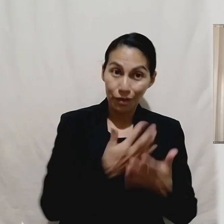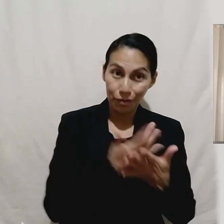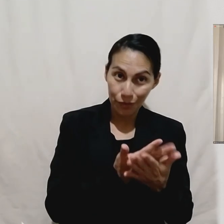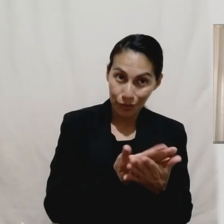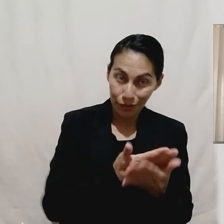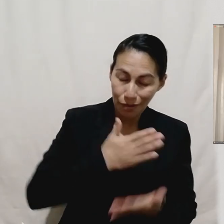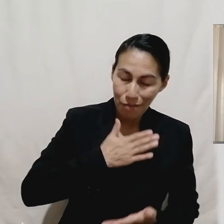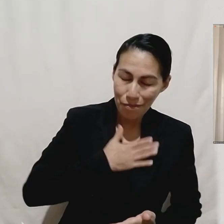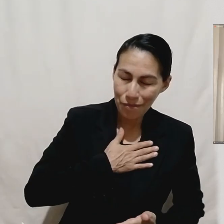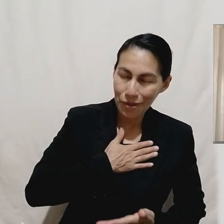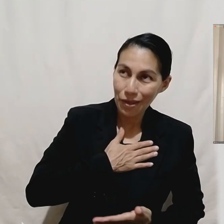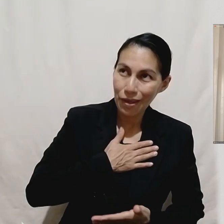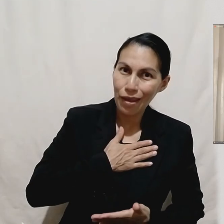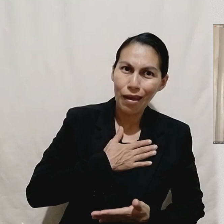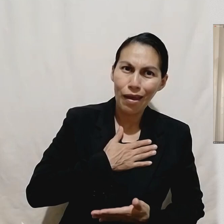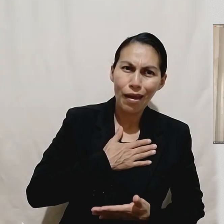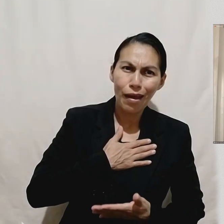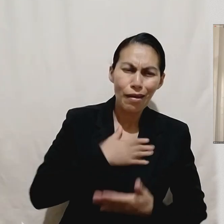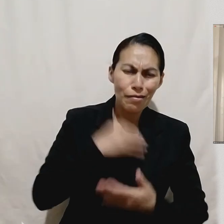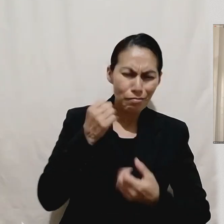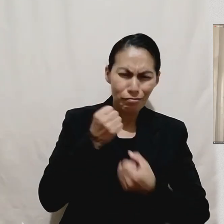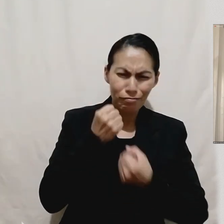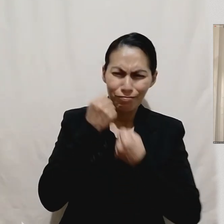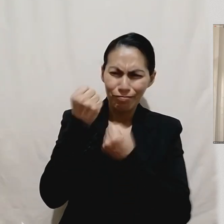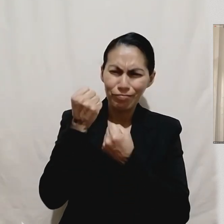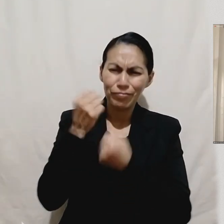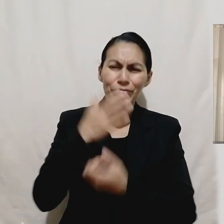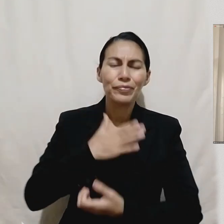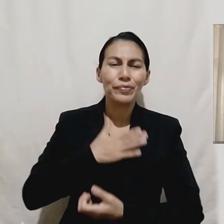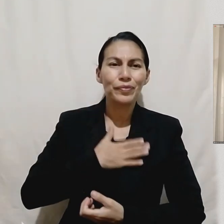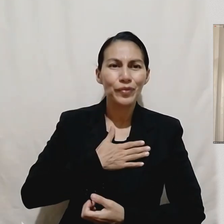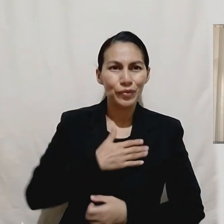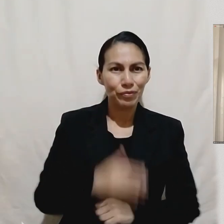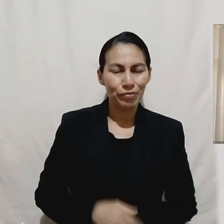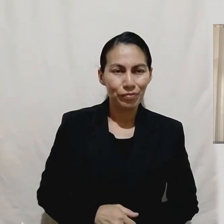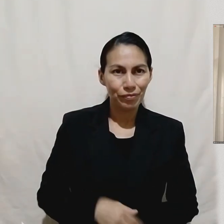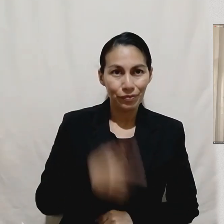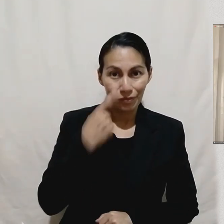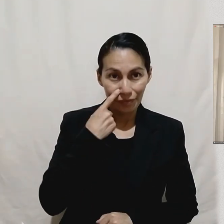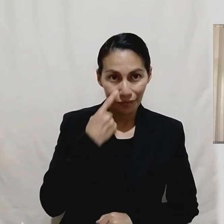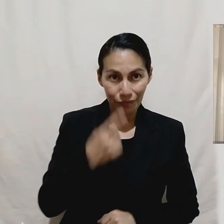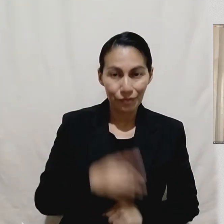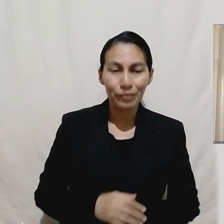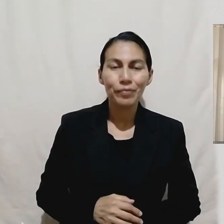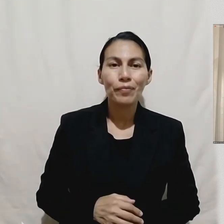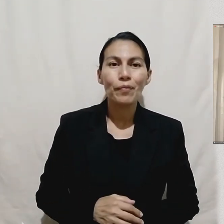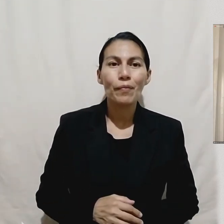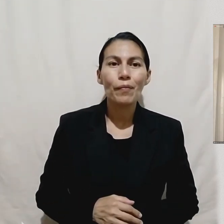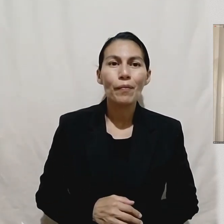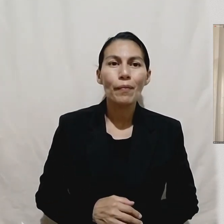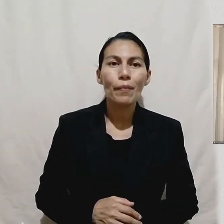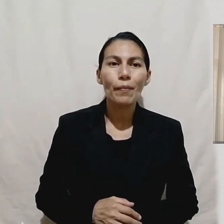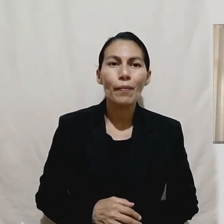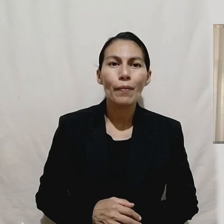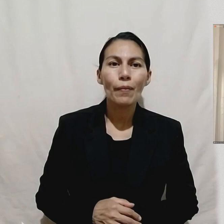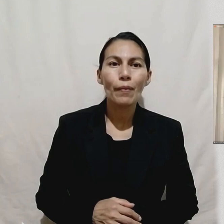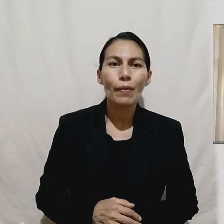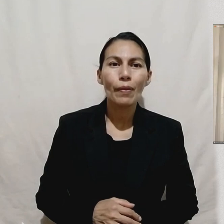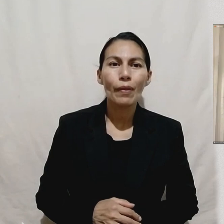Esperanza mío y Castillo mío mira que recibimos estos